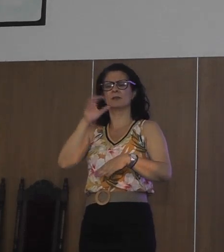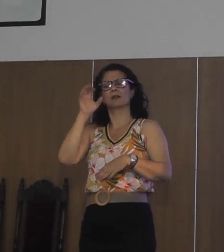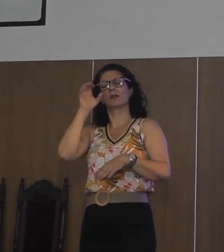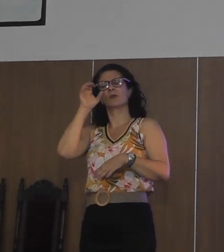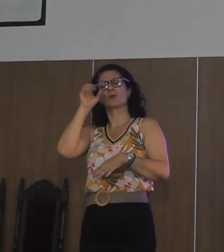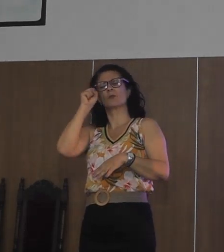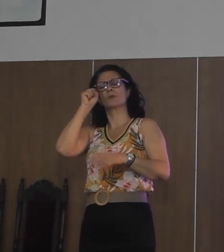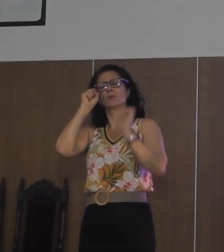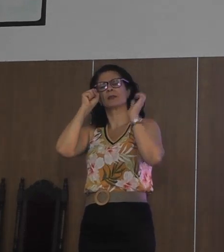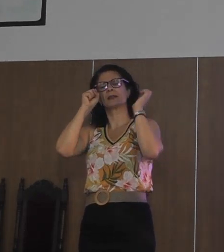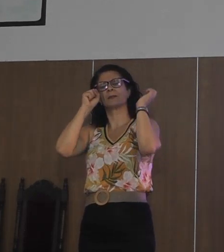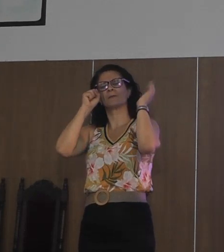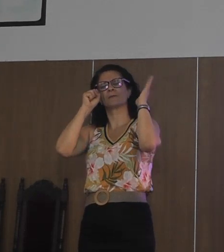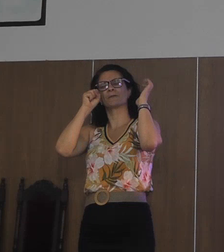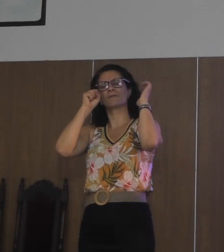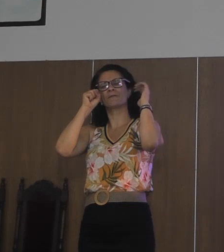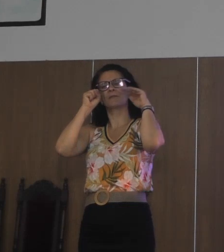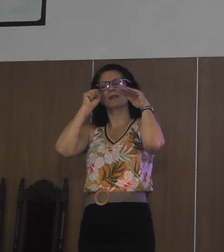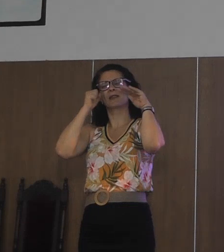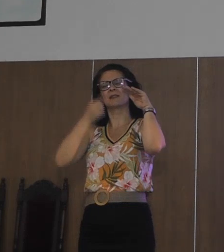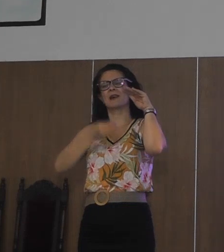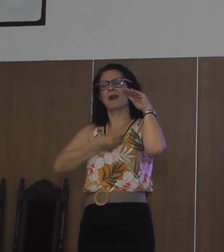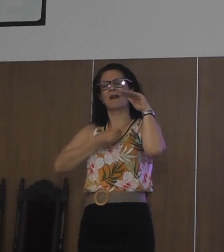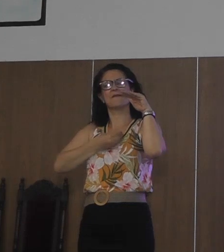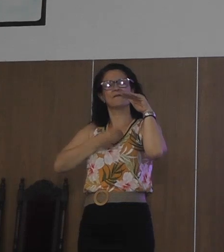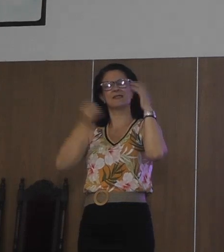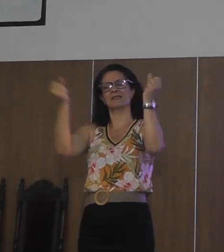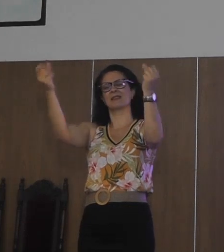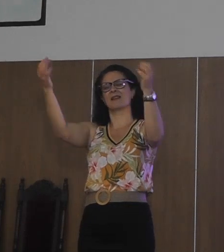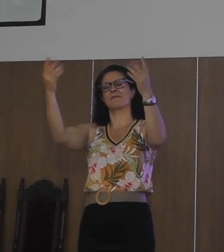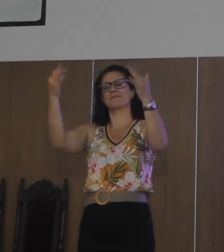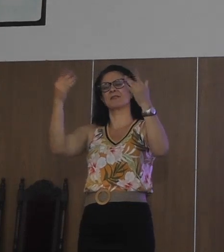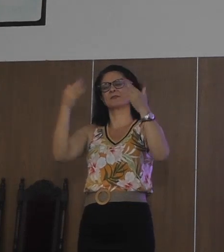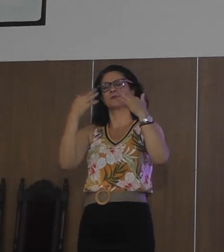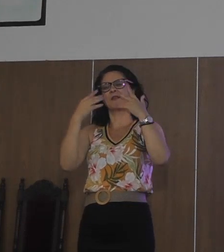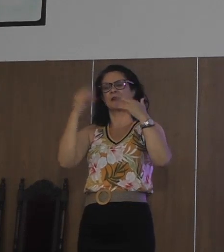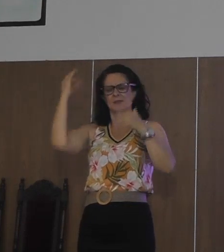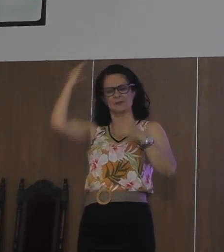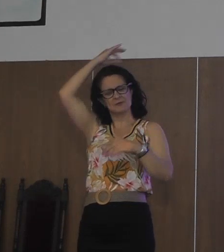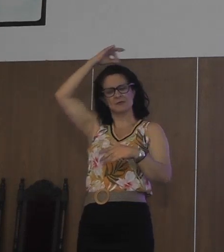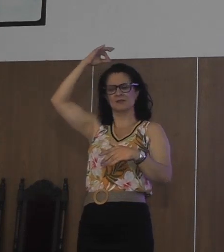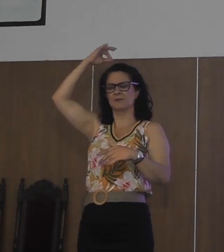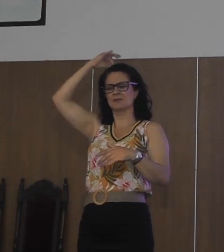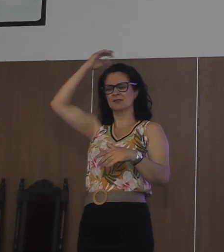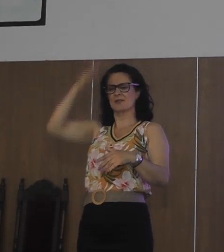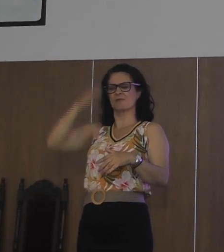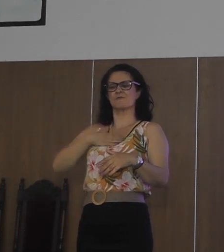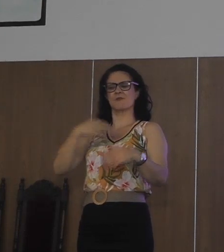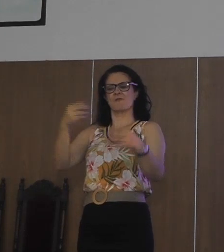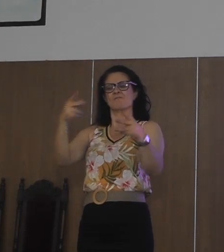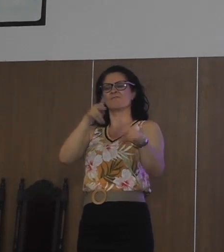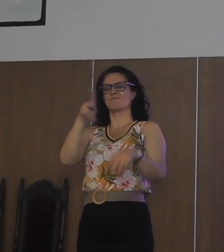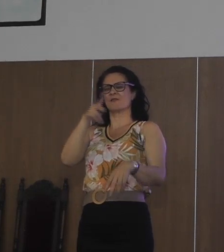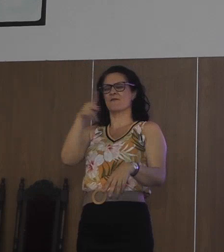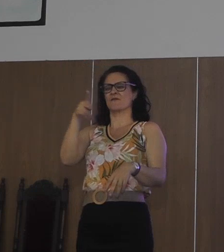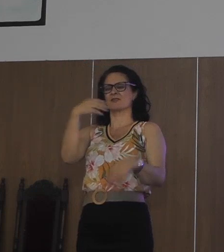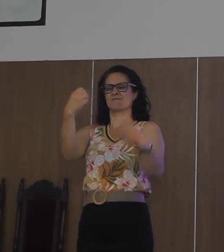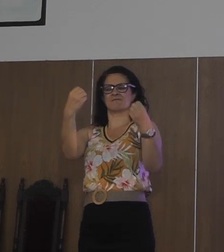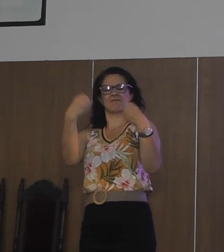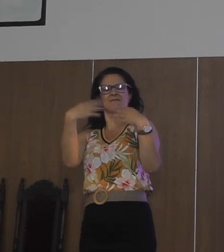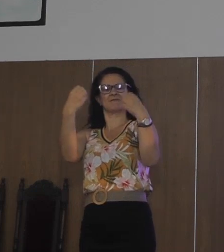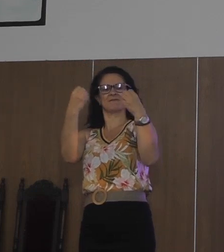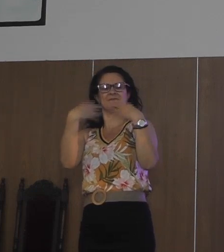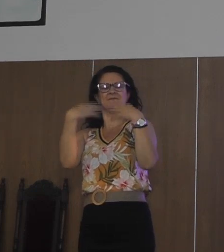que o Senhor tem para nós, ó Pai. Tu és o nosso professor, Espírito Santo. Tu és o nosso mestre. Queremos